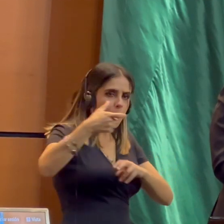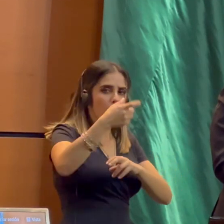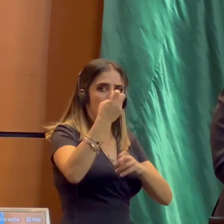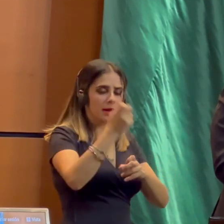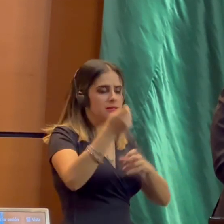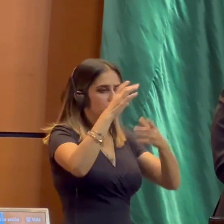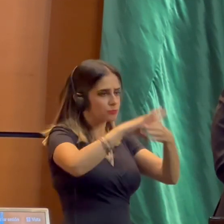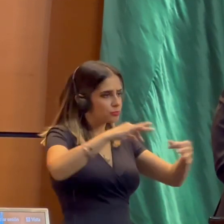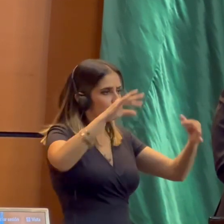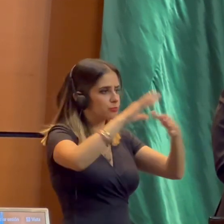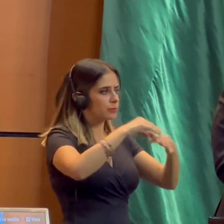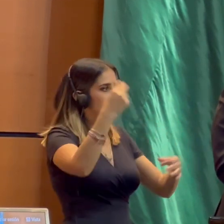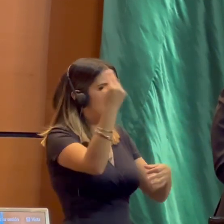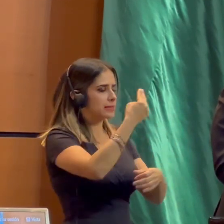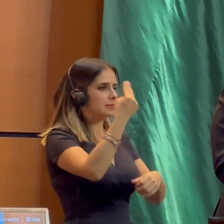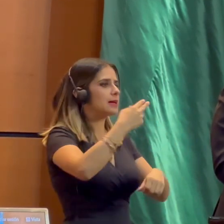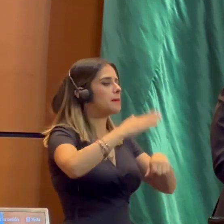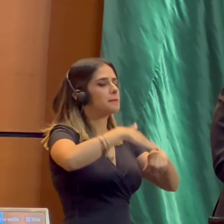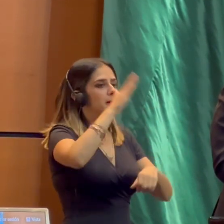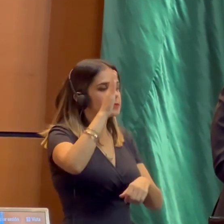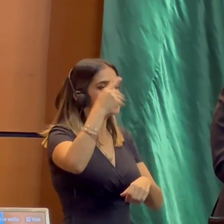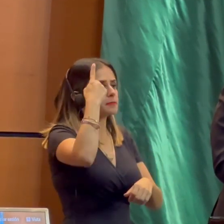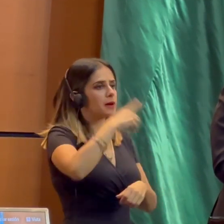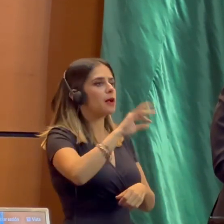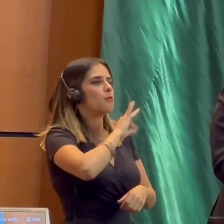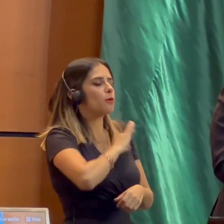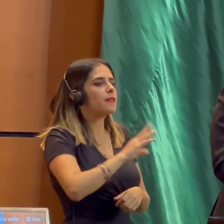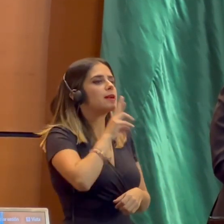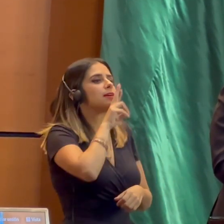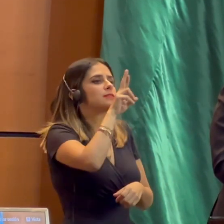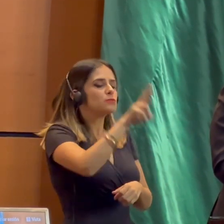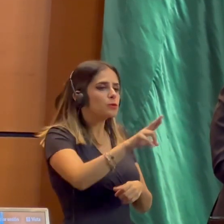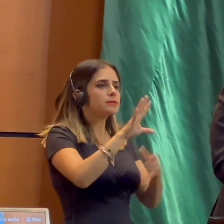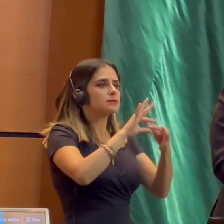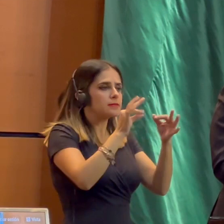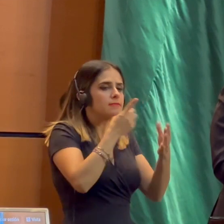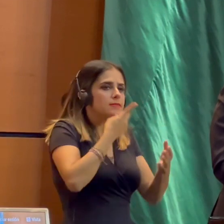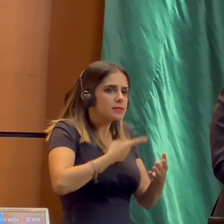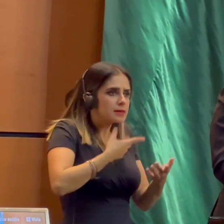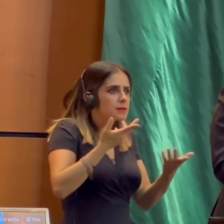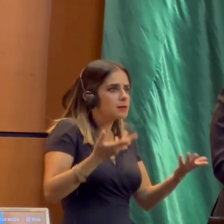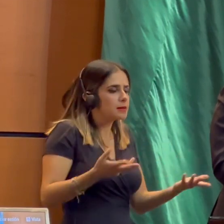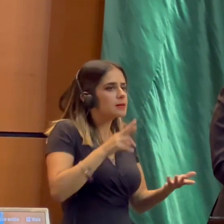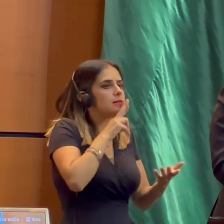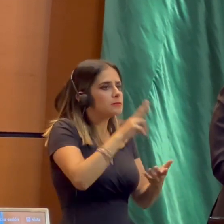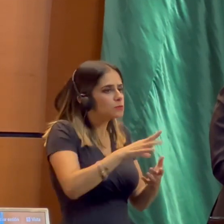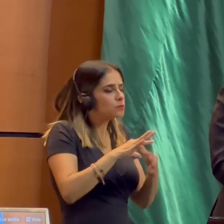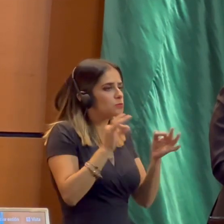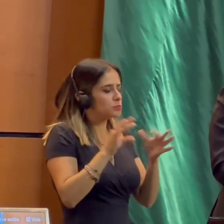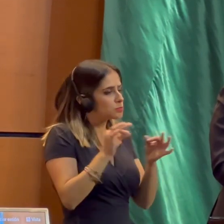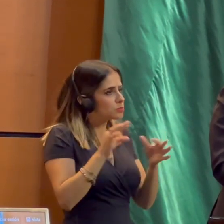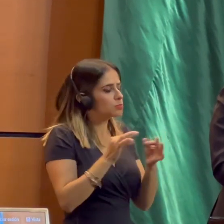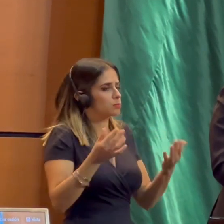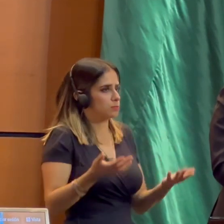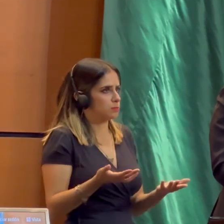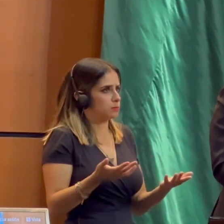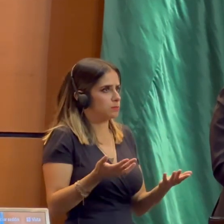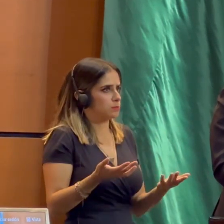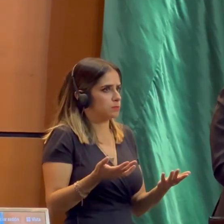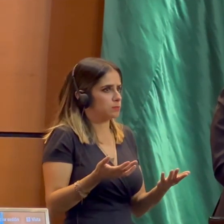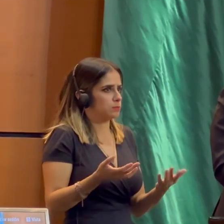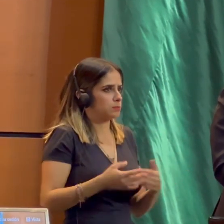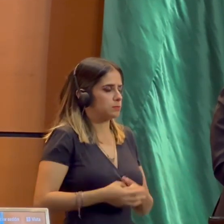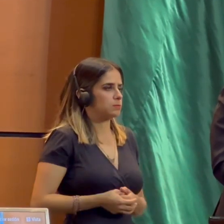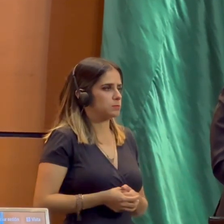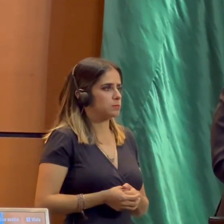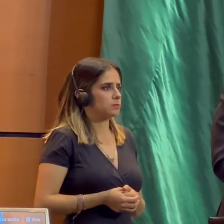より国民から信用が増し、そして強い信頼がされるようになると確信をしております